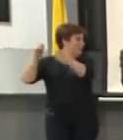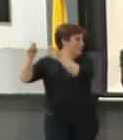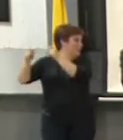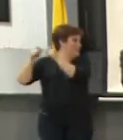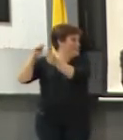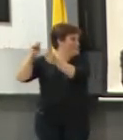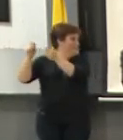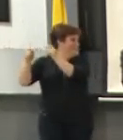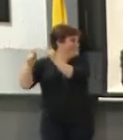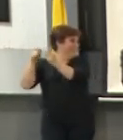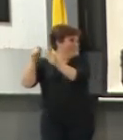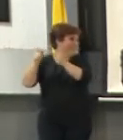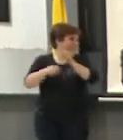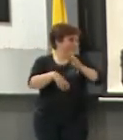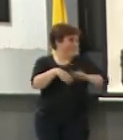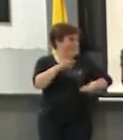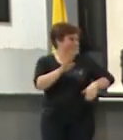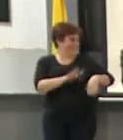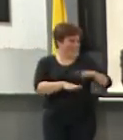sí